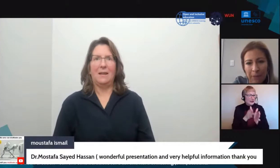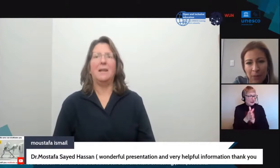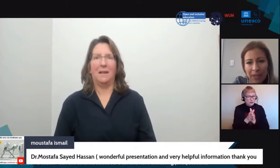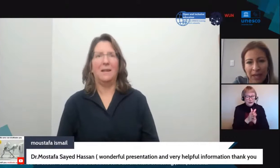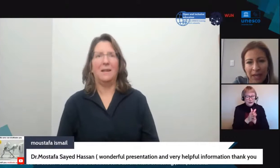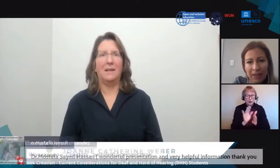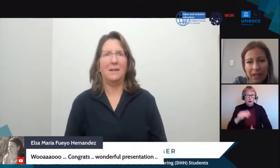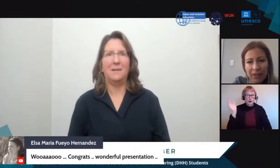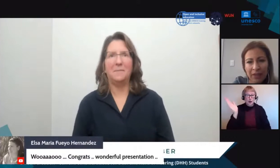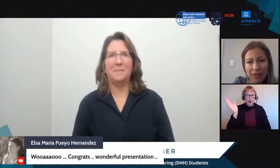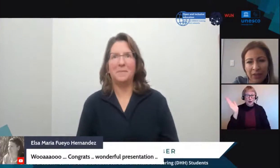Gracias por ese comentario.